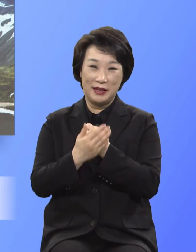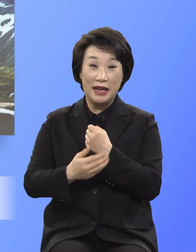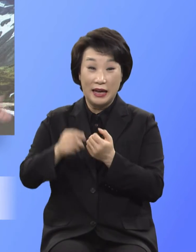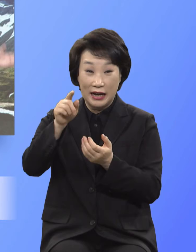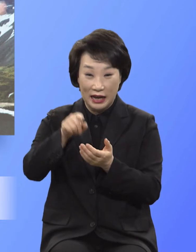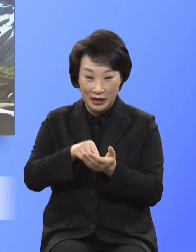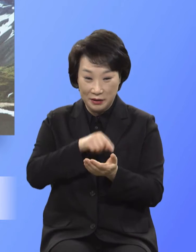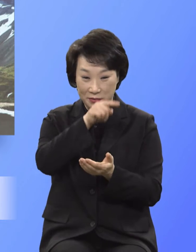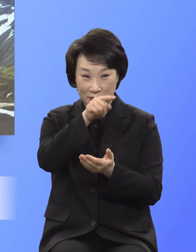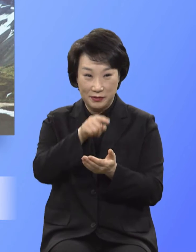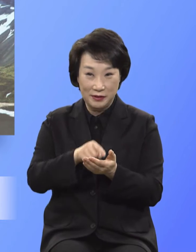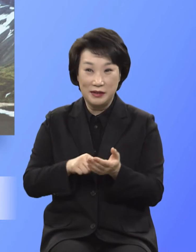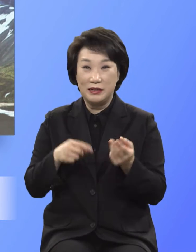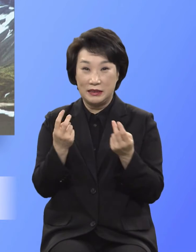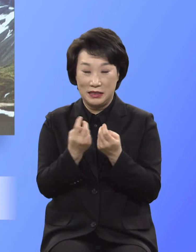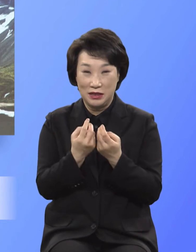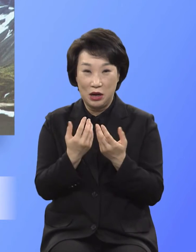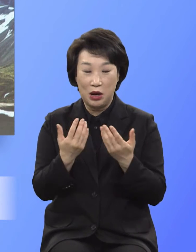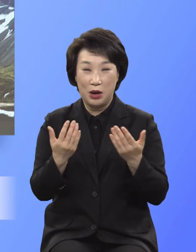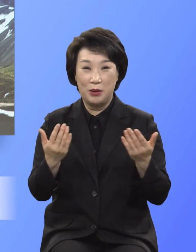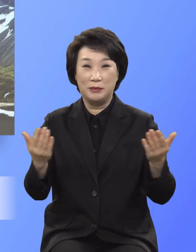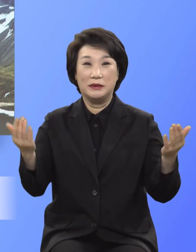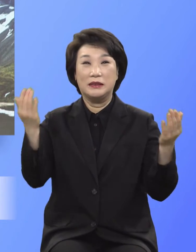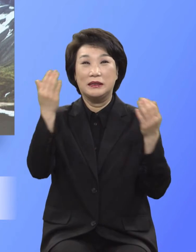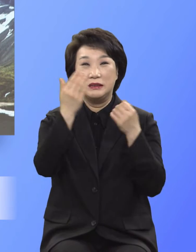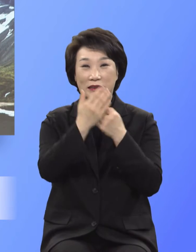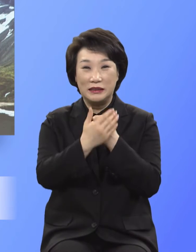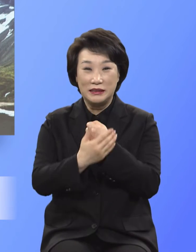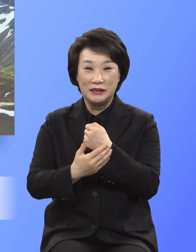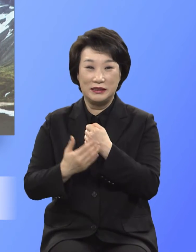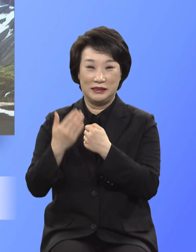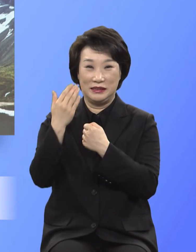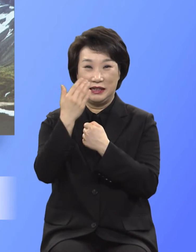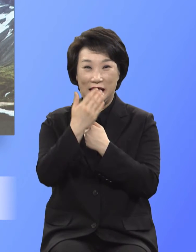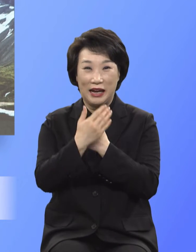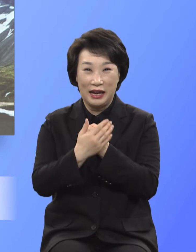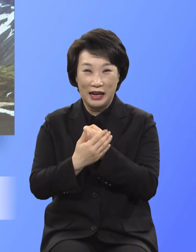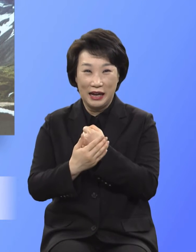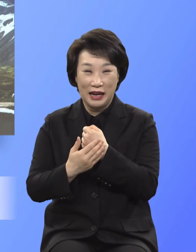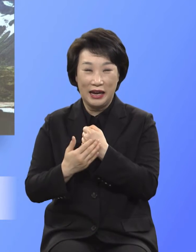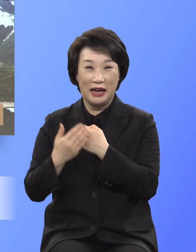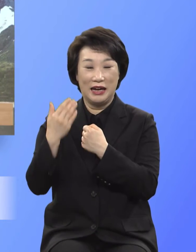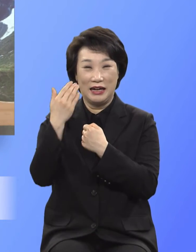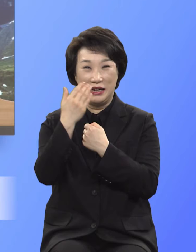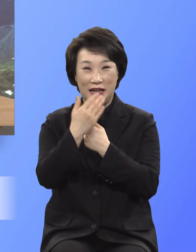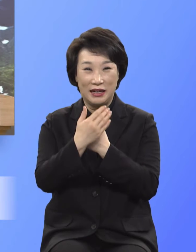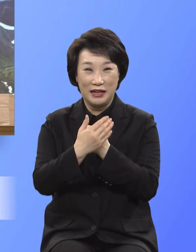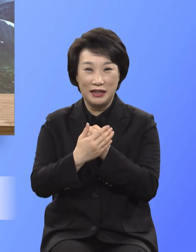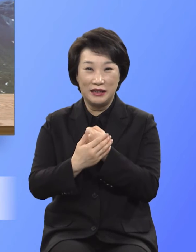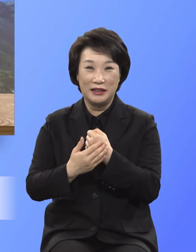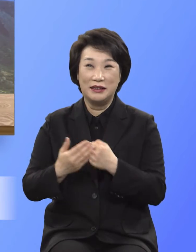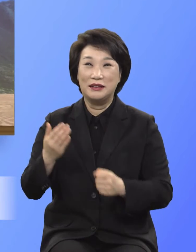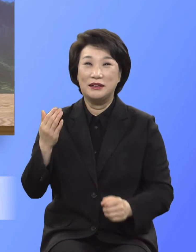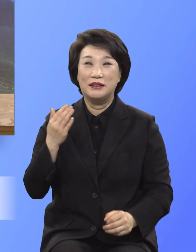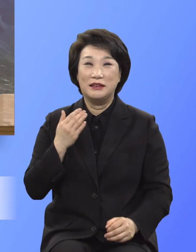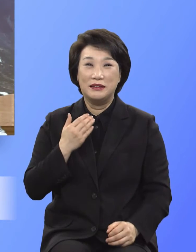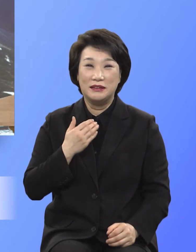은혜, 갚을 길 없는 은혜,